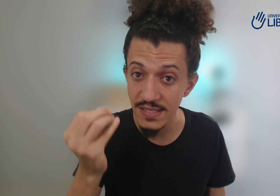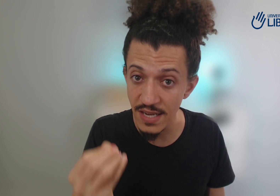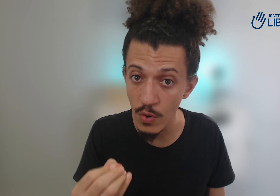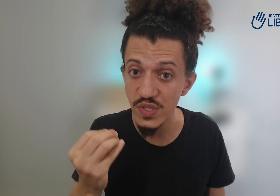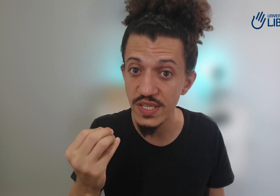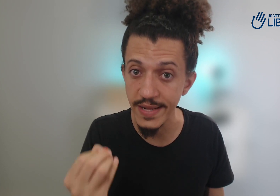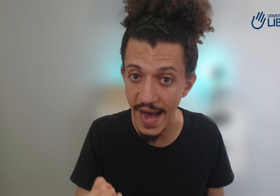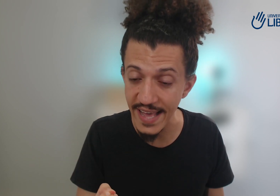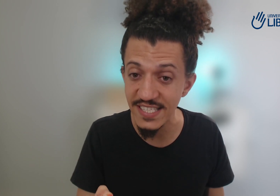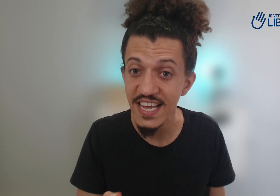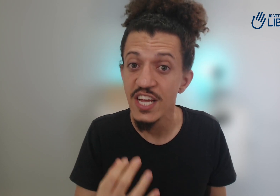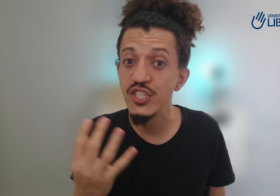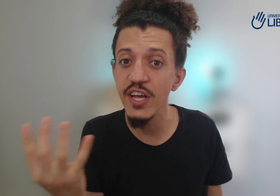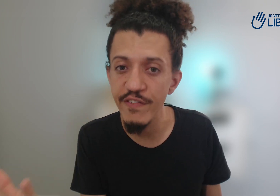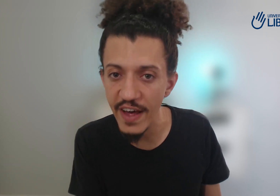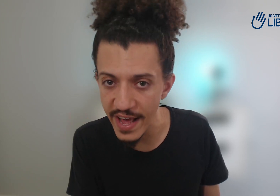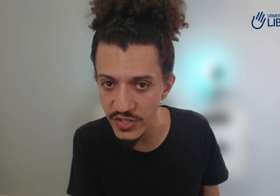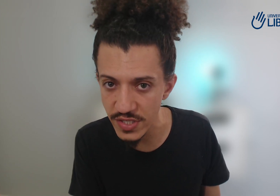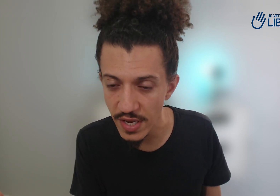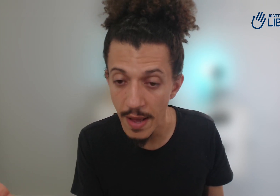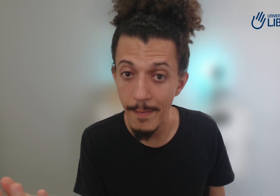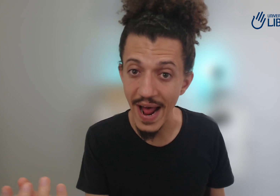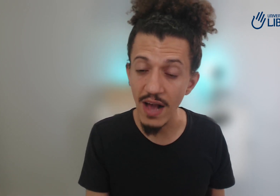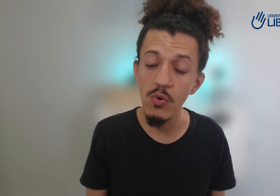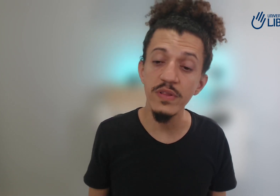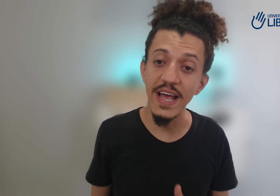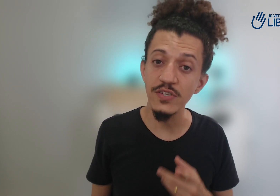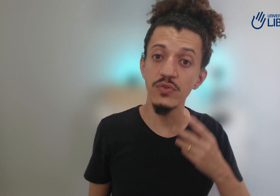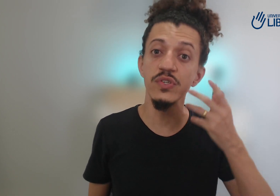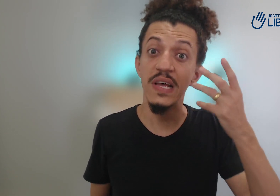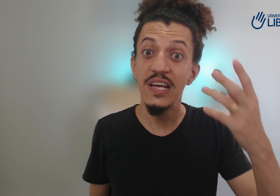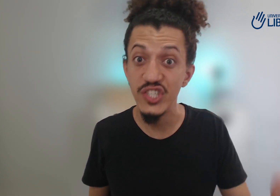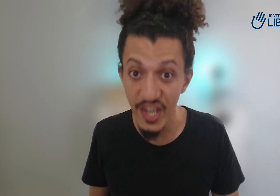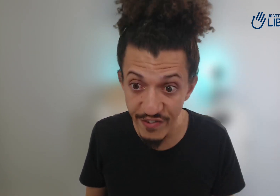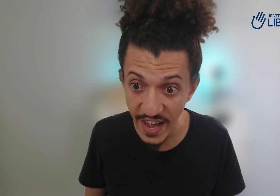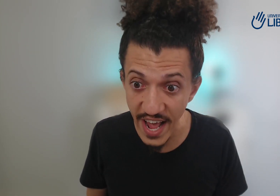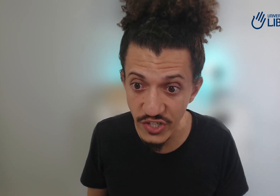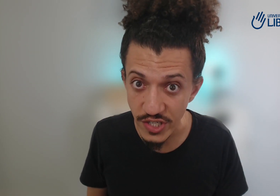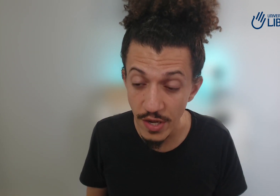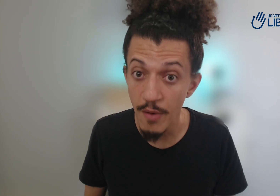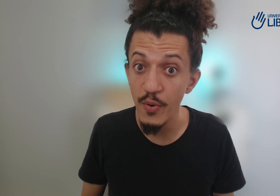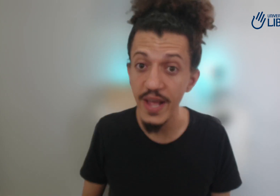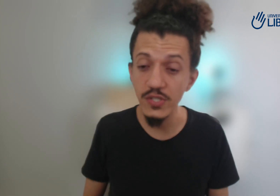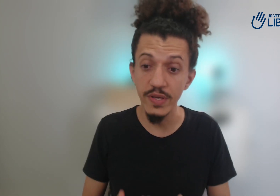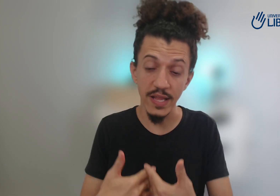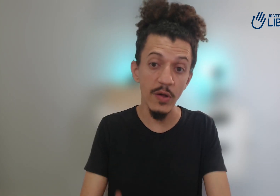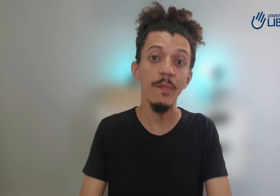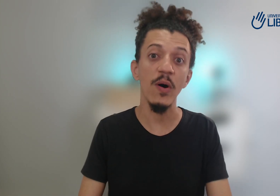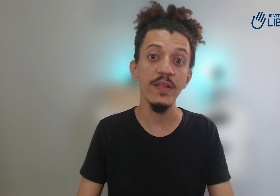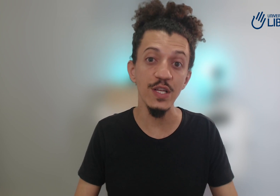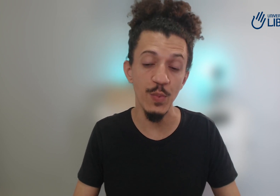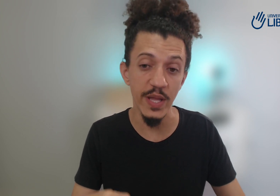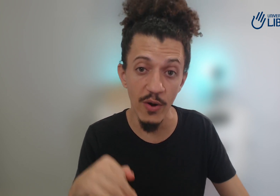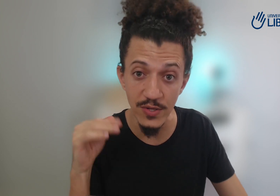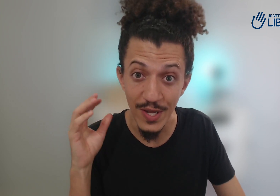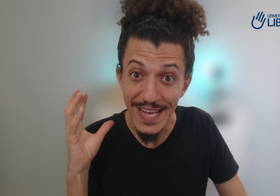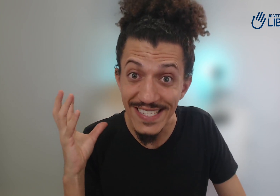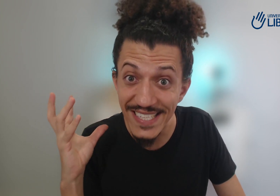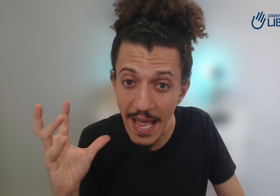são sinais diferentes para contextos diferentes. Por isso que é tão importante e poderoso